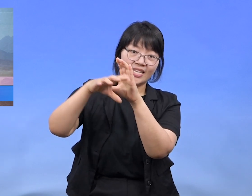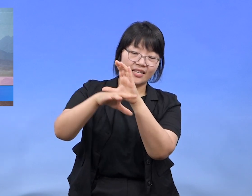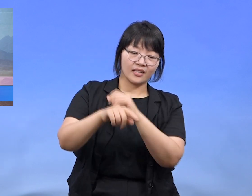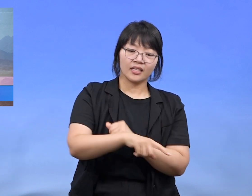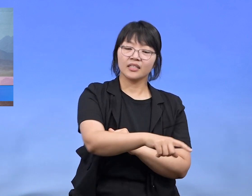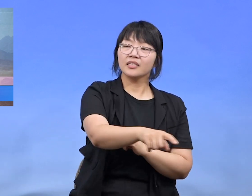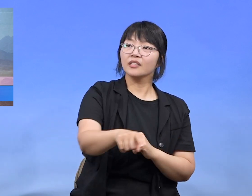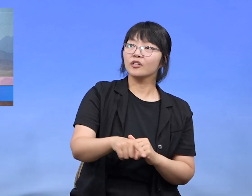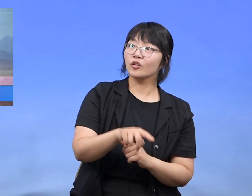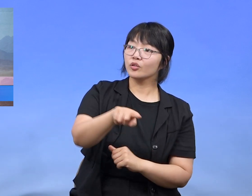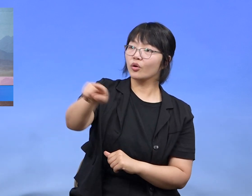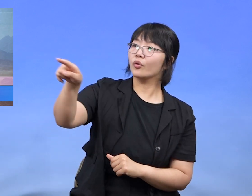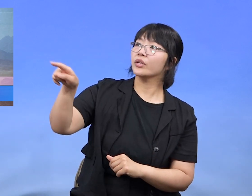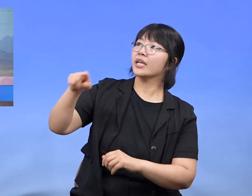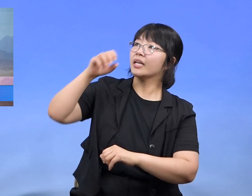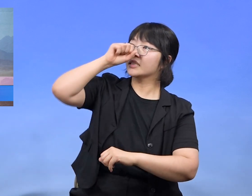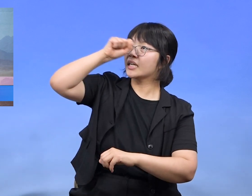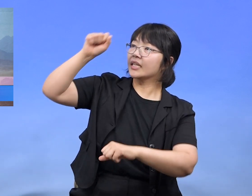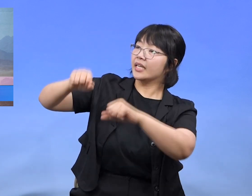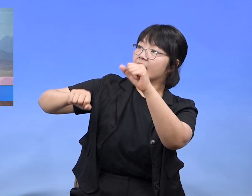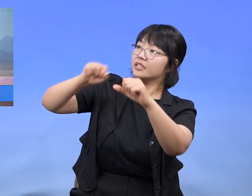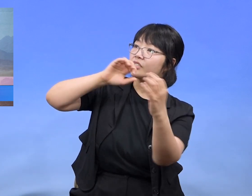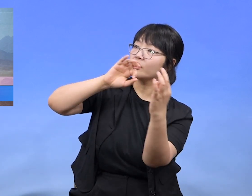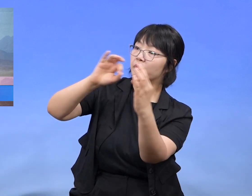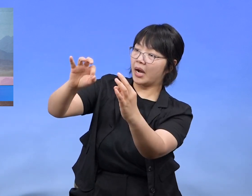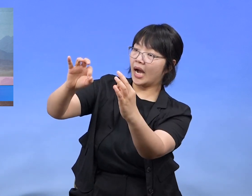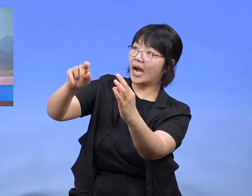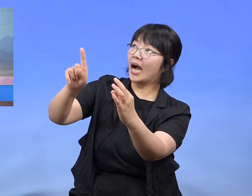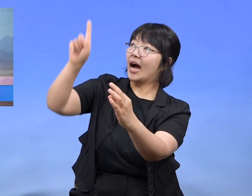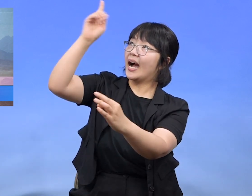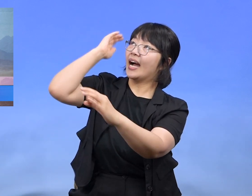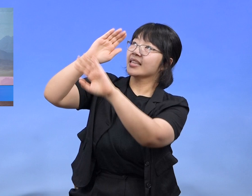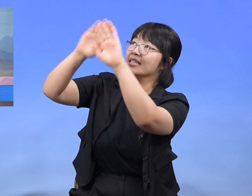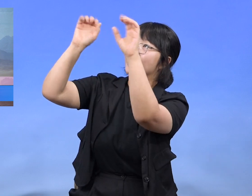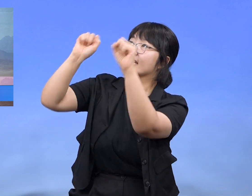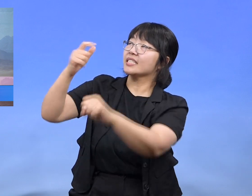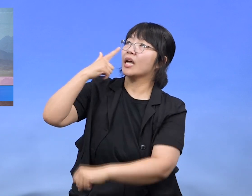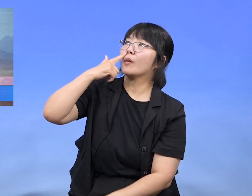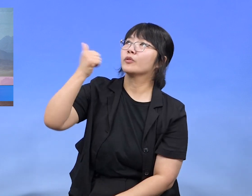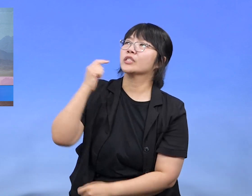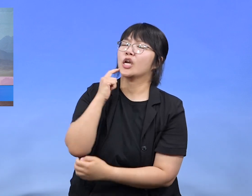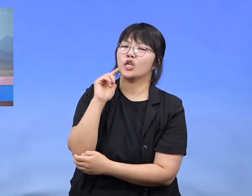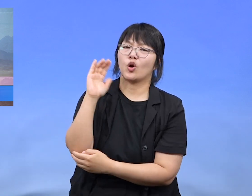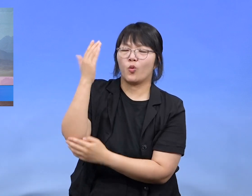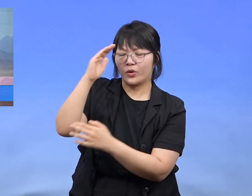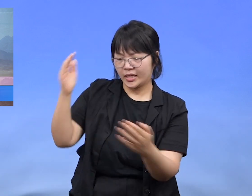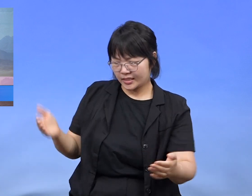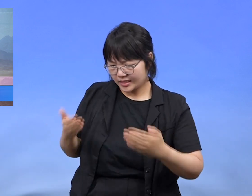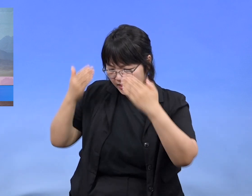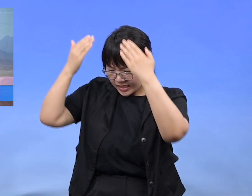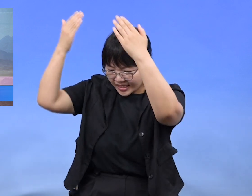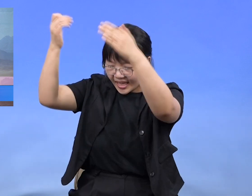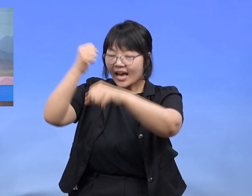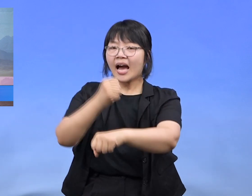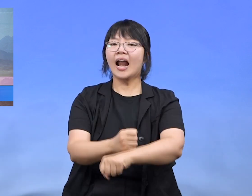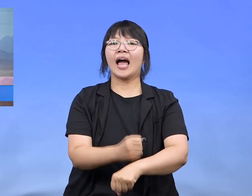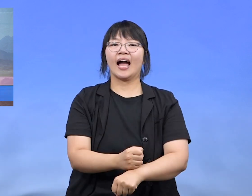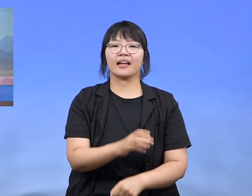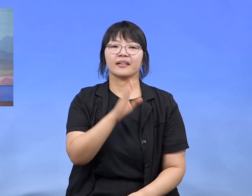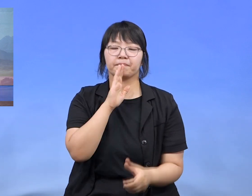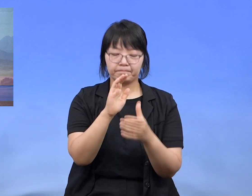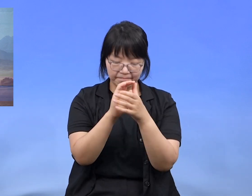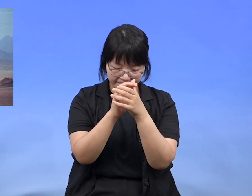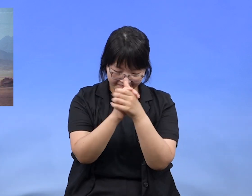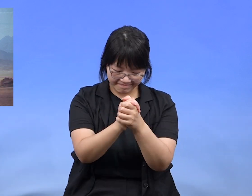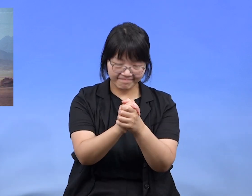그들로 너희의 착한 행실을 보고 하늘에 계신 너희 아버지께 영광을 돌리게 하라. 아멘.